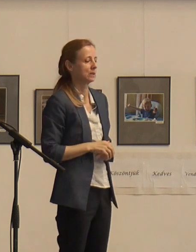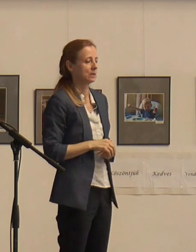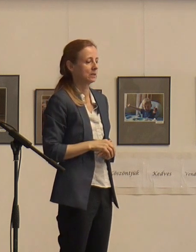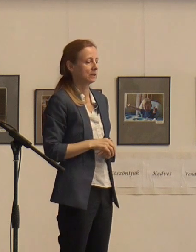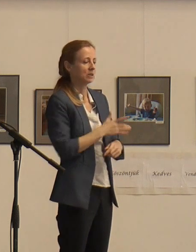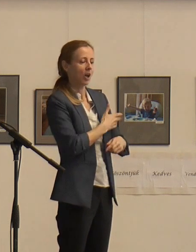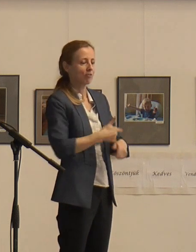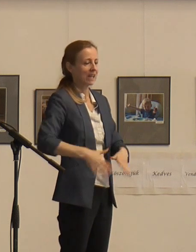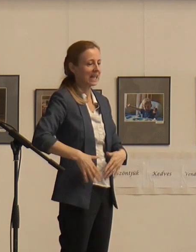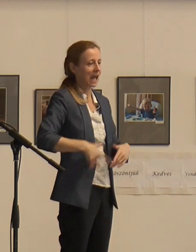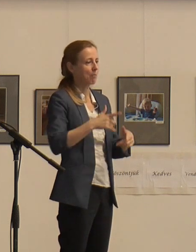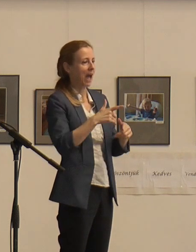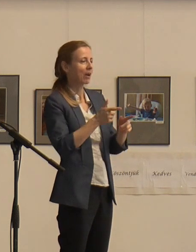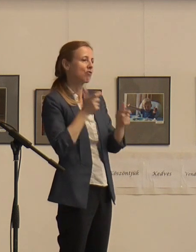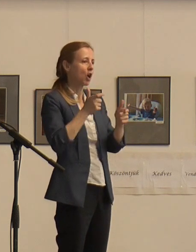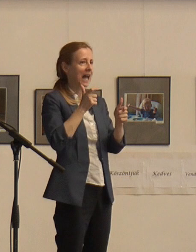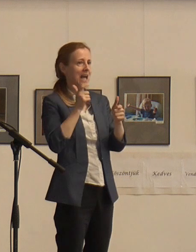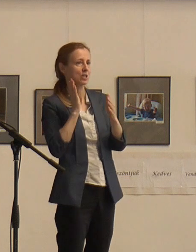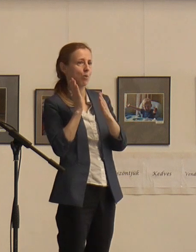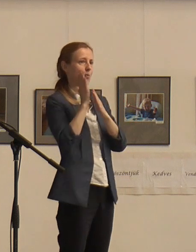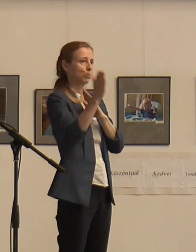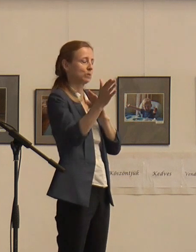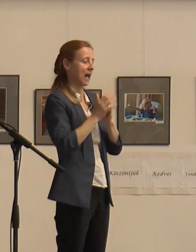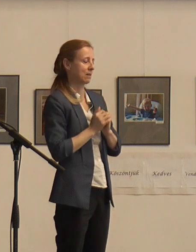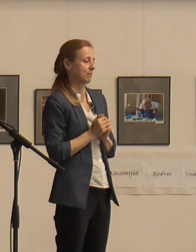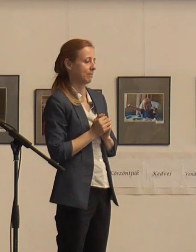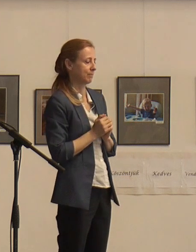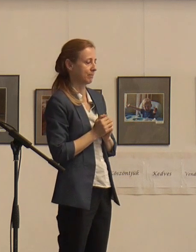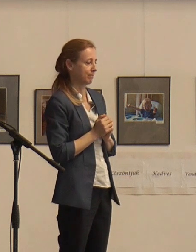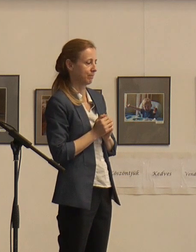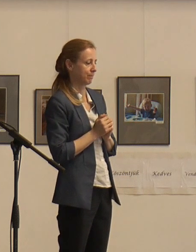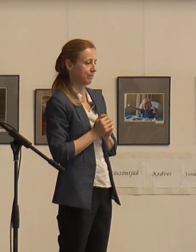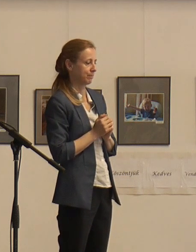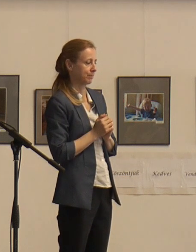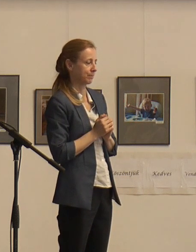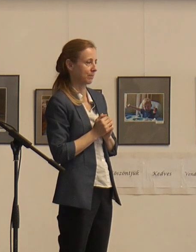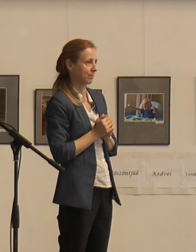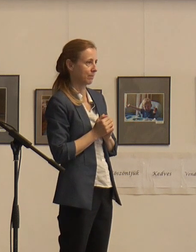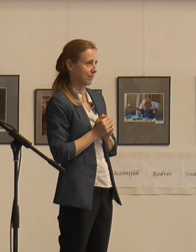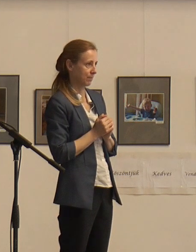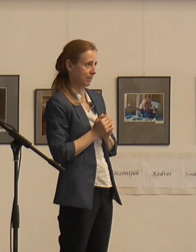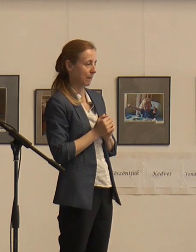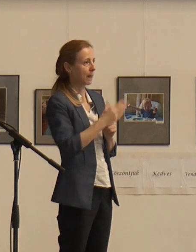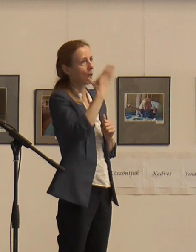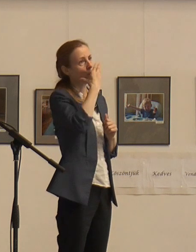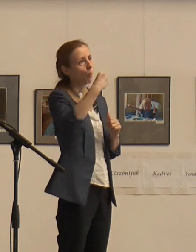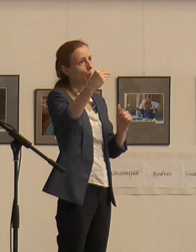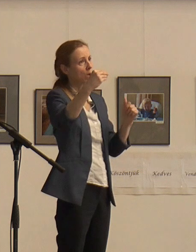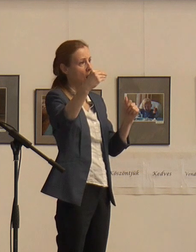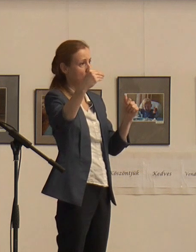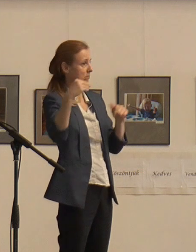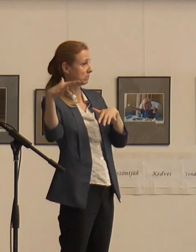s partizán vadászok után. Egy gólya szállt